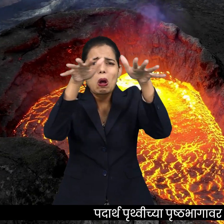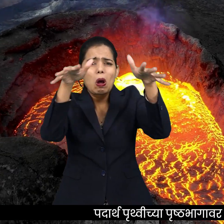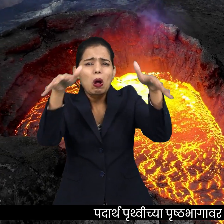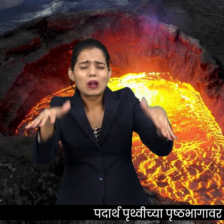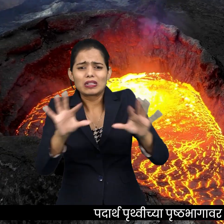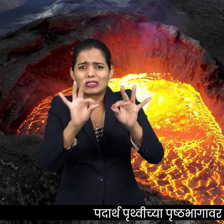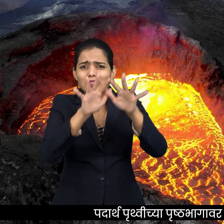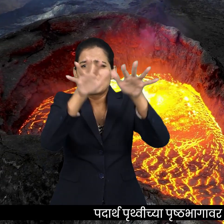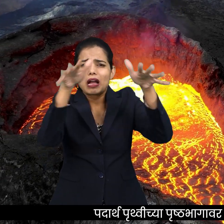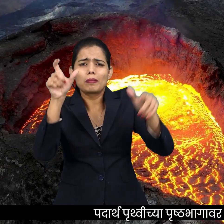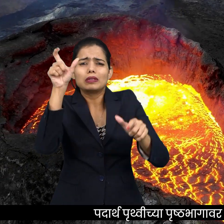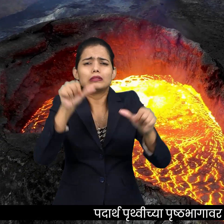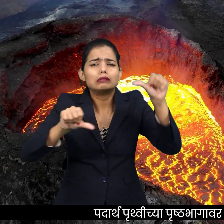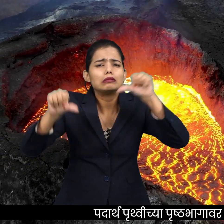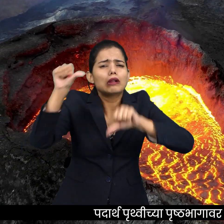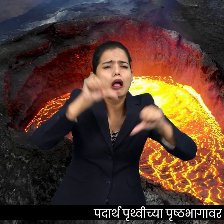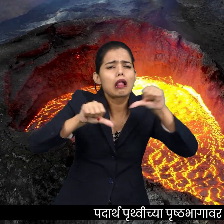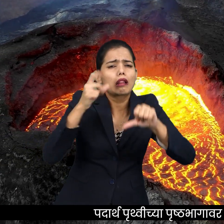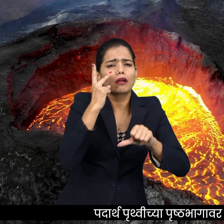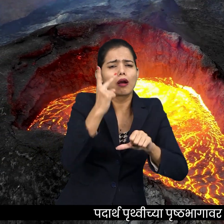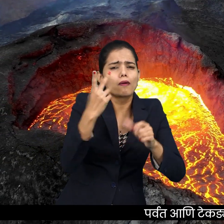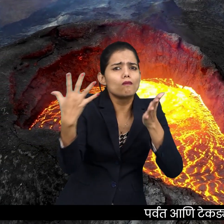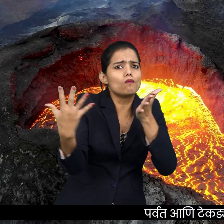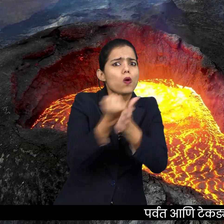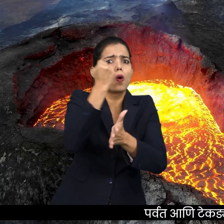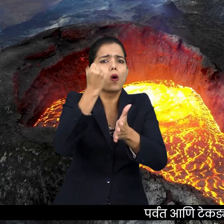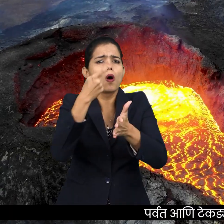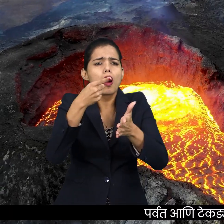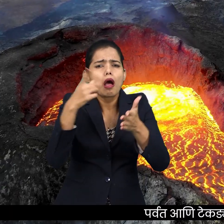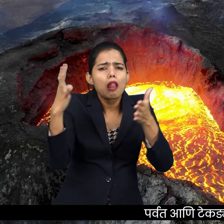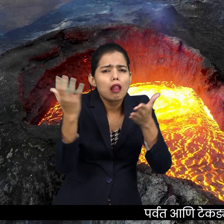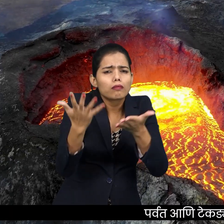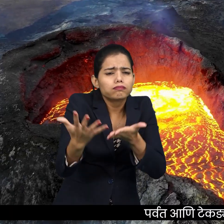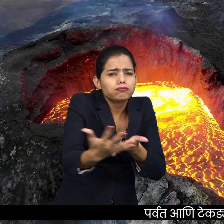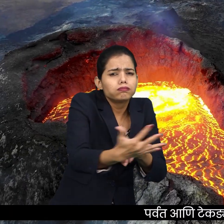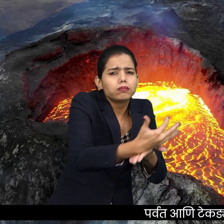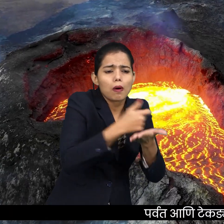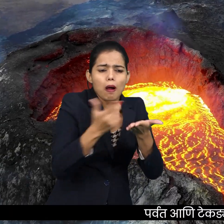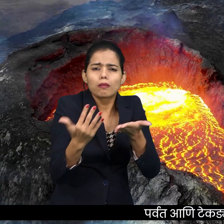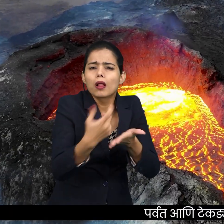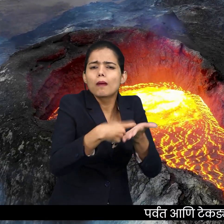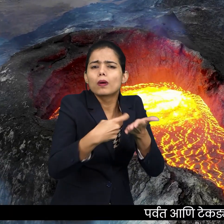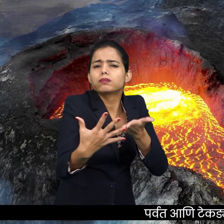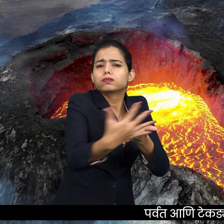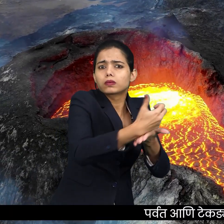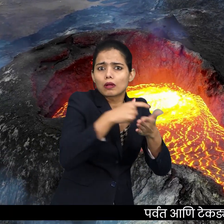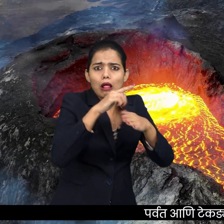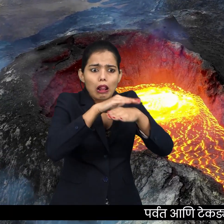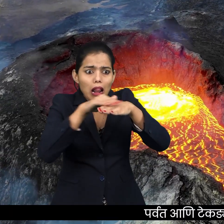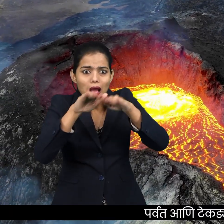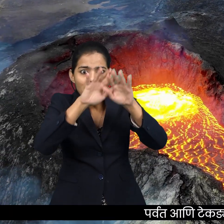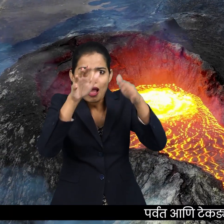जमा होतात आणि त्यामुळे पर्वत आणि टेकड्या तयार होतात.